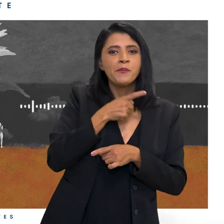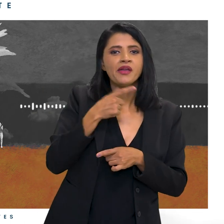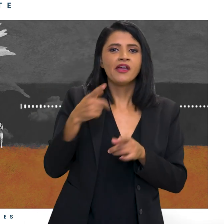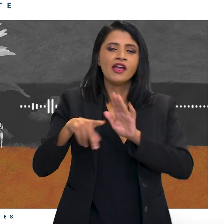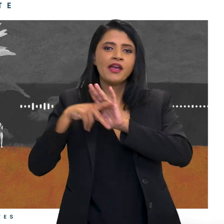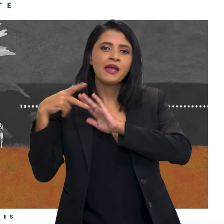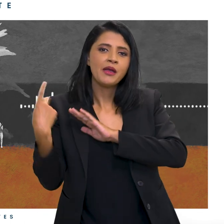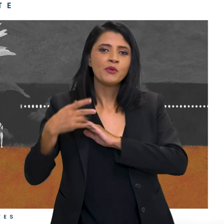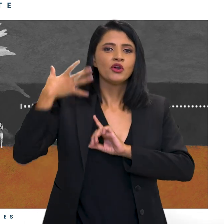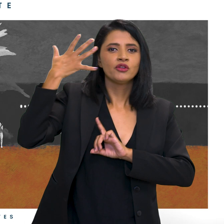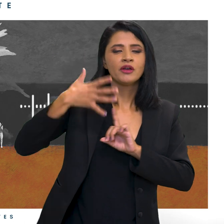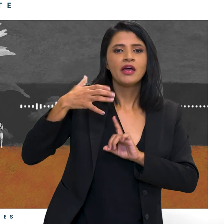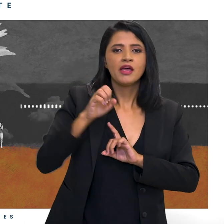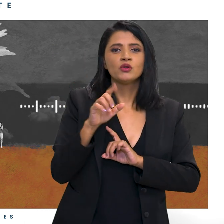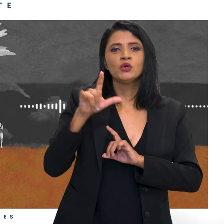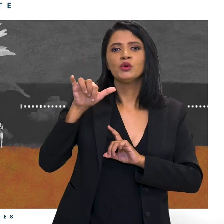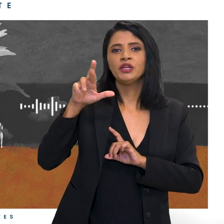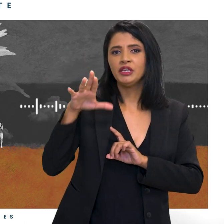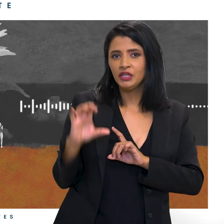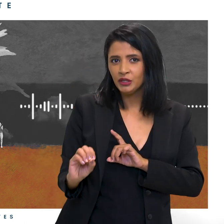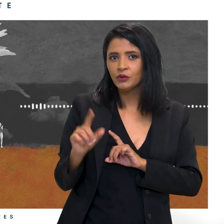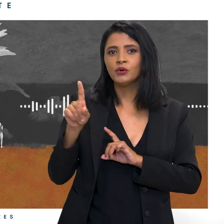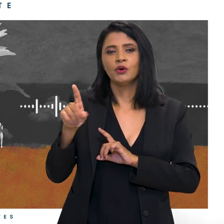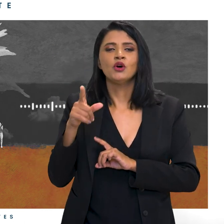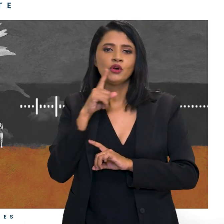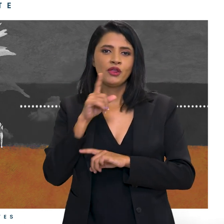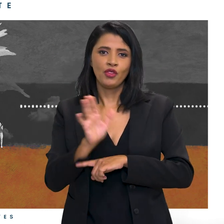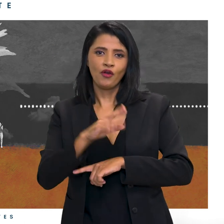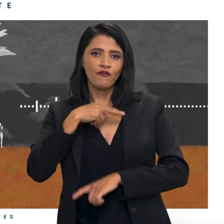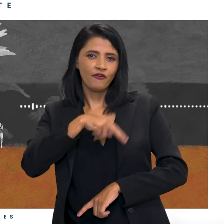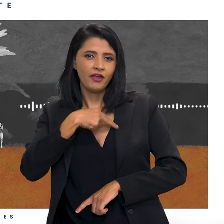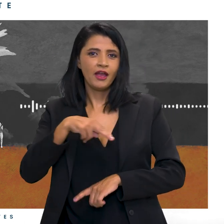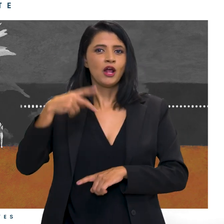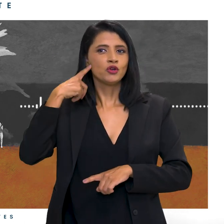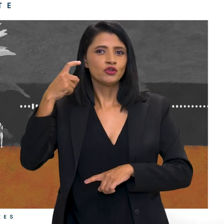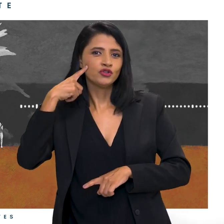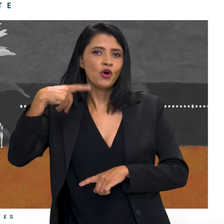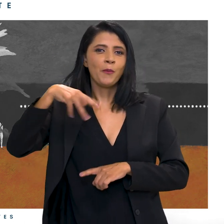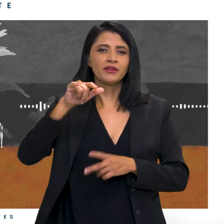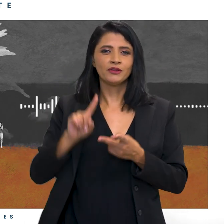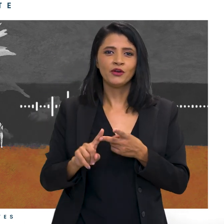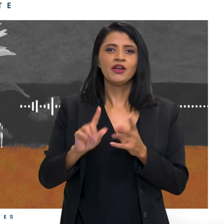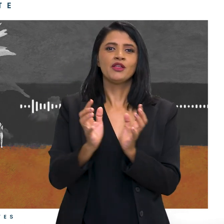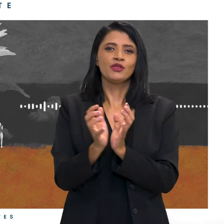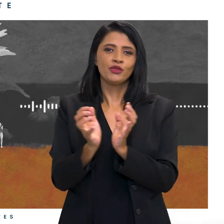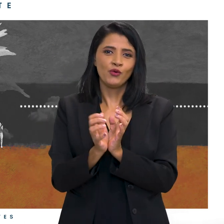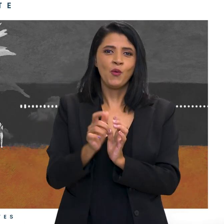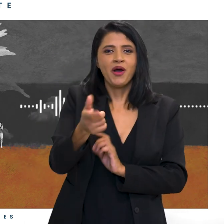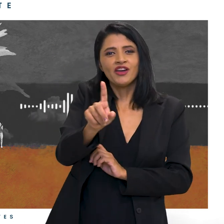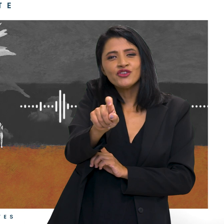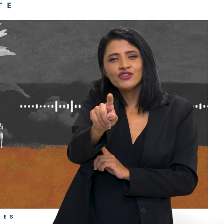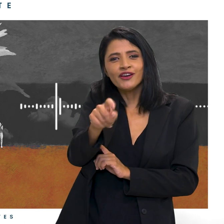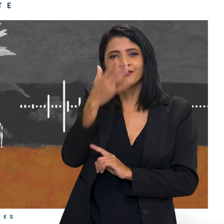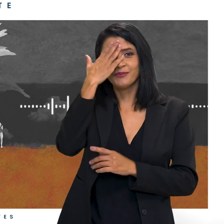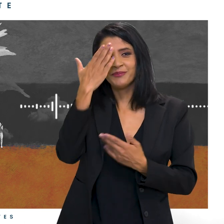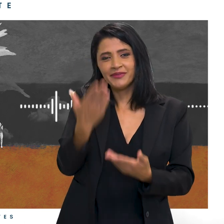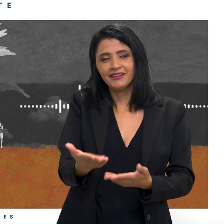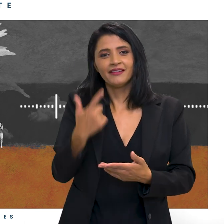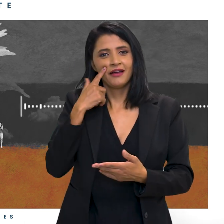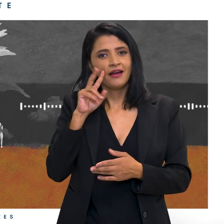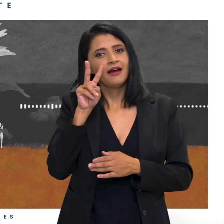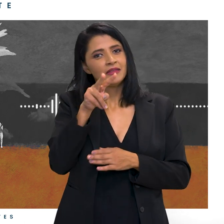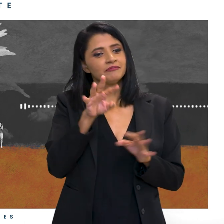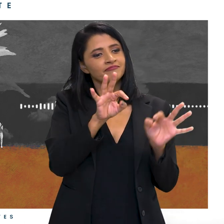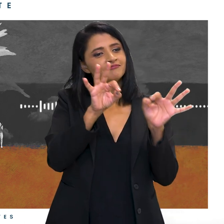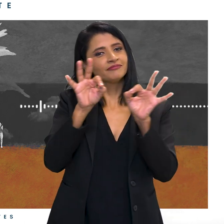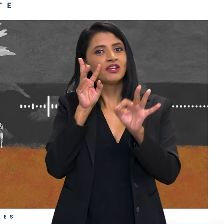memes clássicos, como o discurso de Odorico Paraguaçu em O Bem Amado, Sons da Praça é Nossa e da Turma do Chaves. Muito obrigado mesmo por